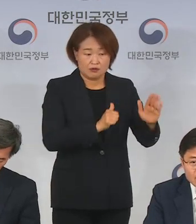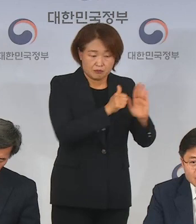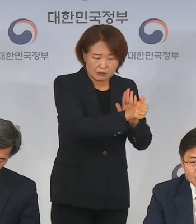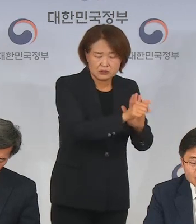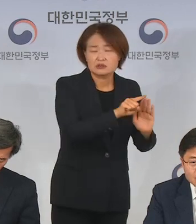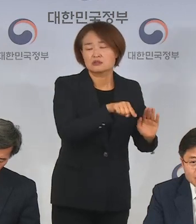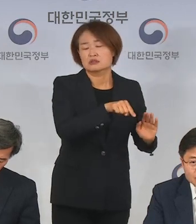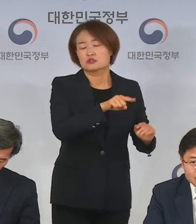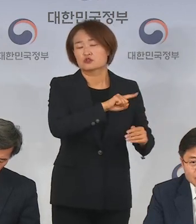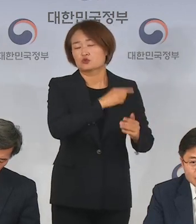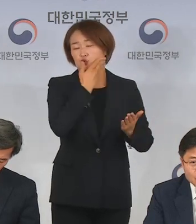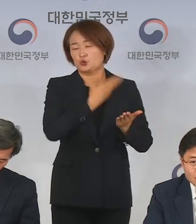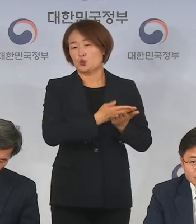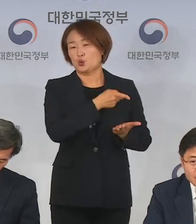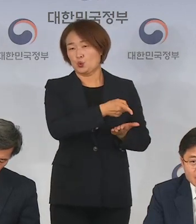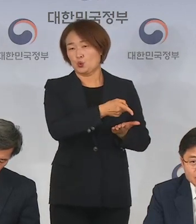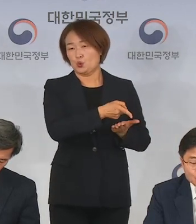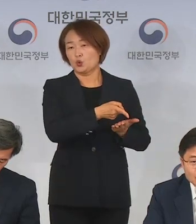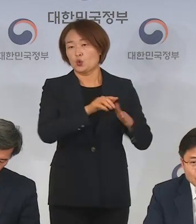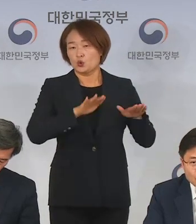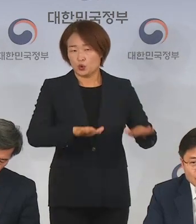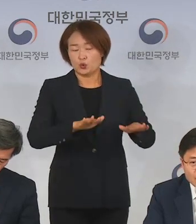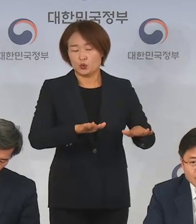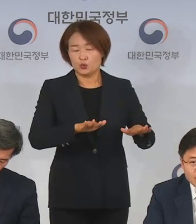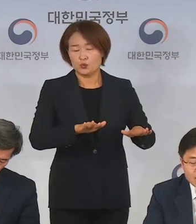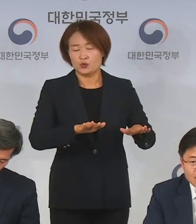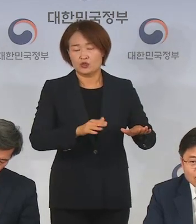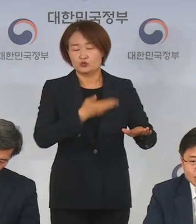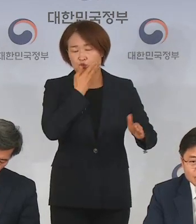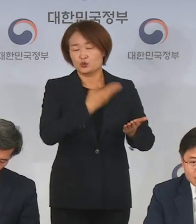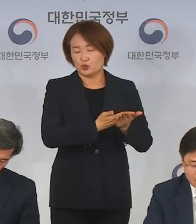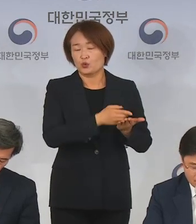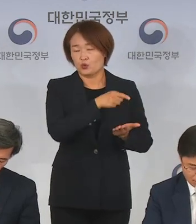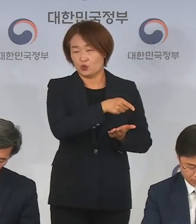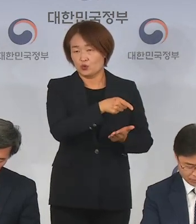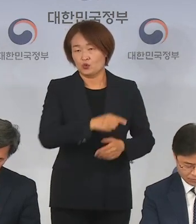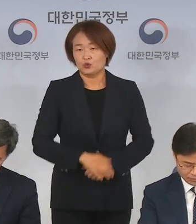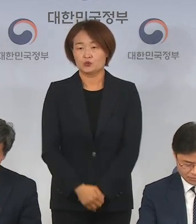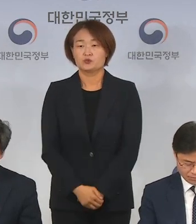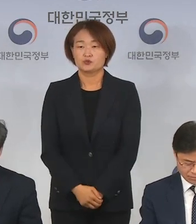중요한 저희들 이번 시찰하는 요소라고 예, 그렇게 생각을 하고 있습니다.